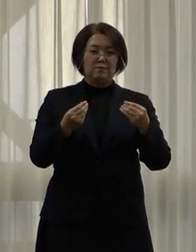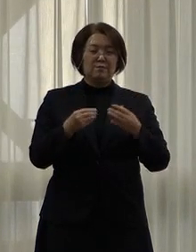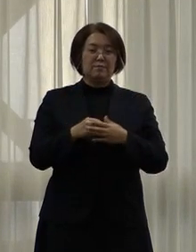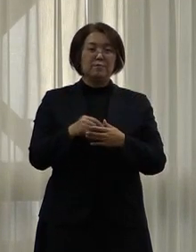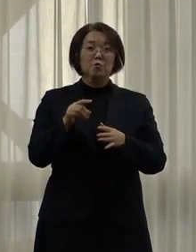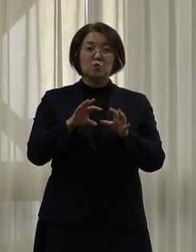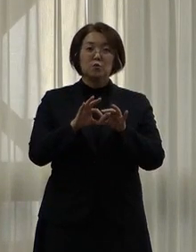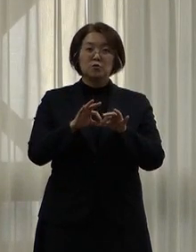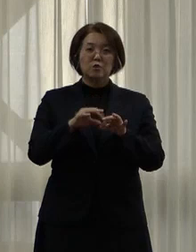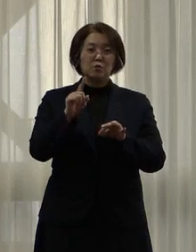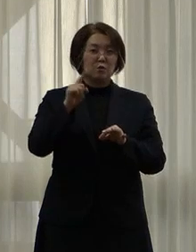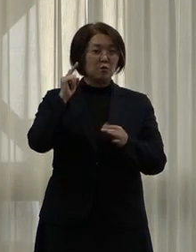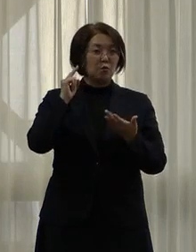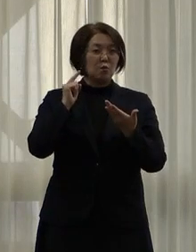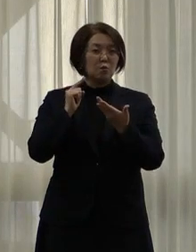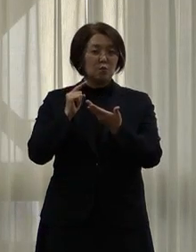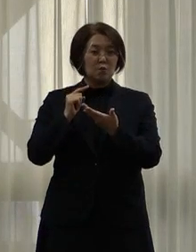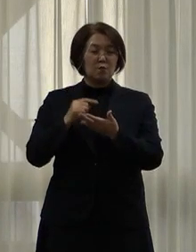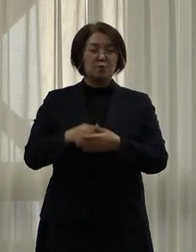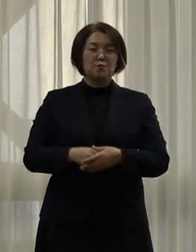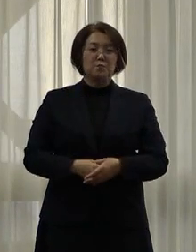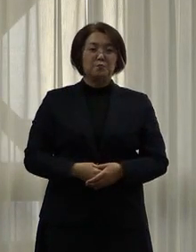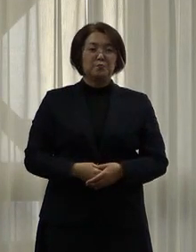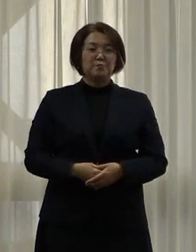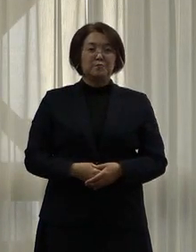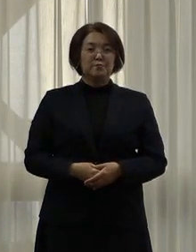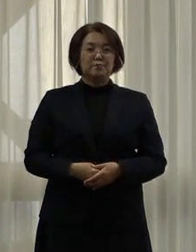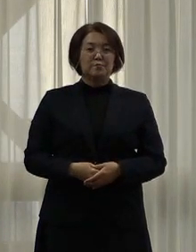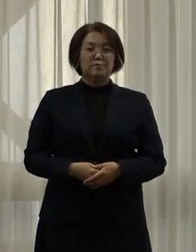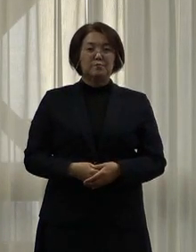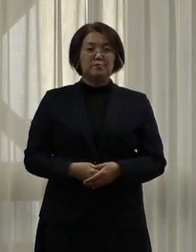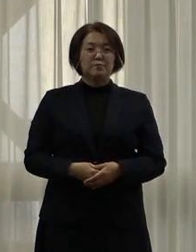知事の受け止めを教えていただけますか。